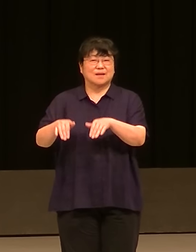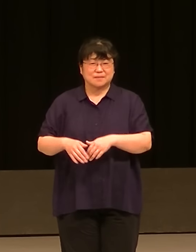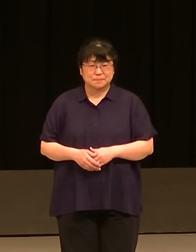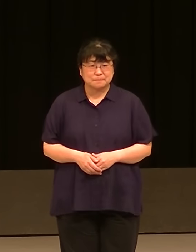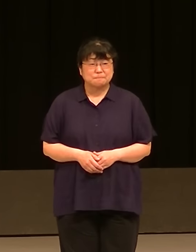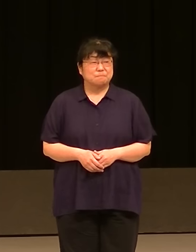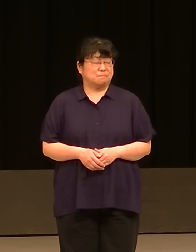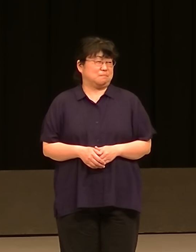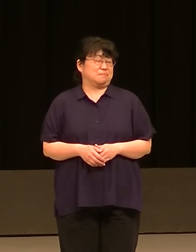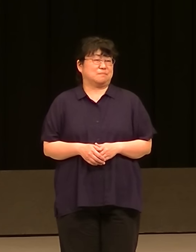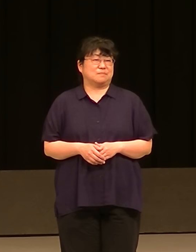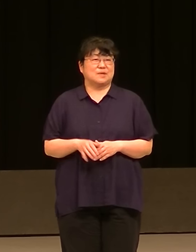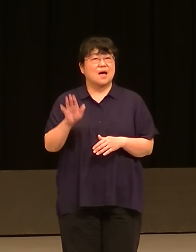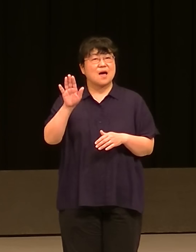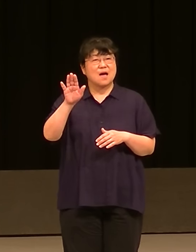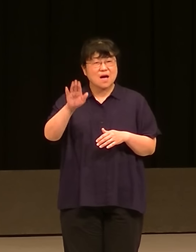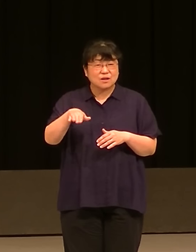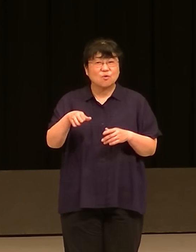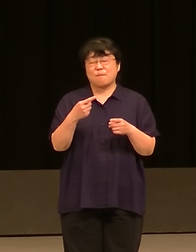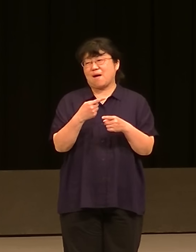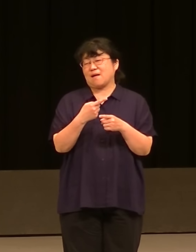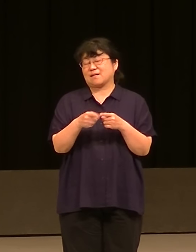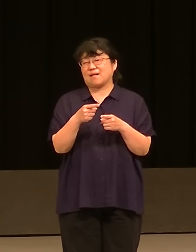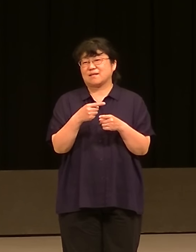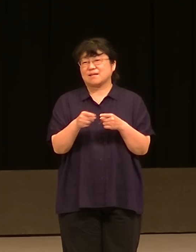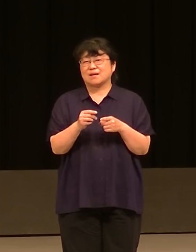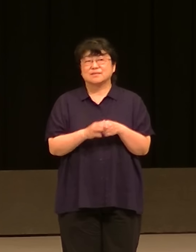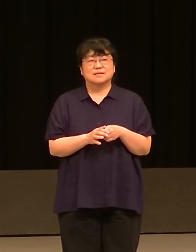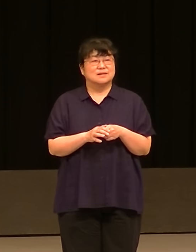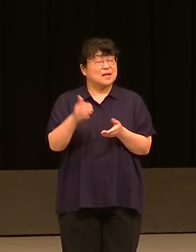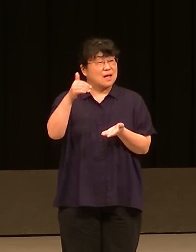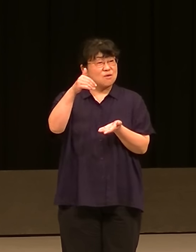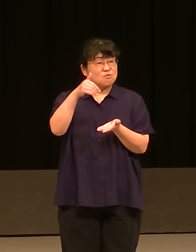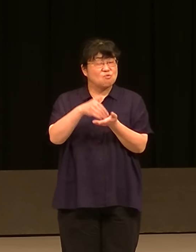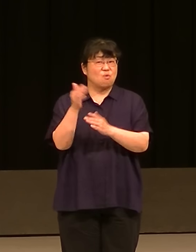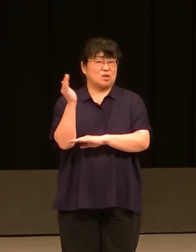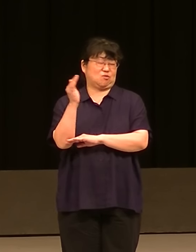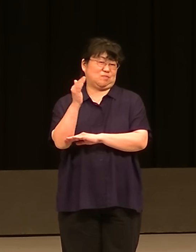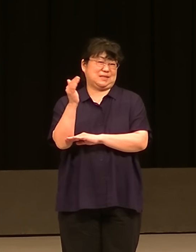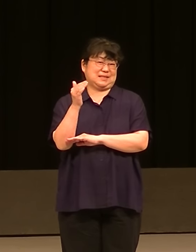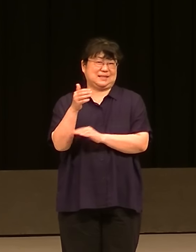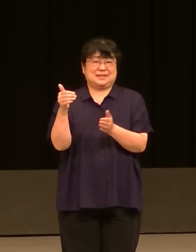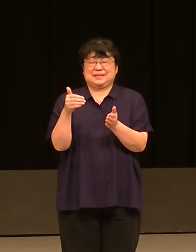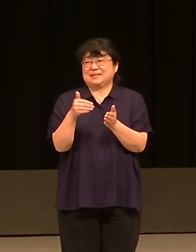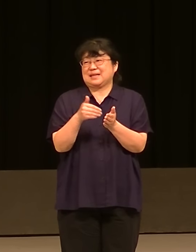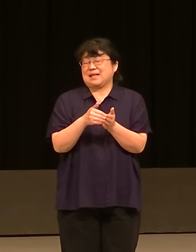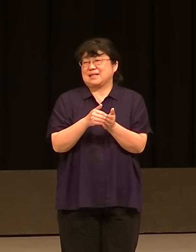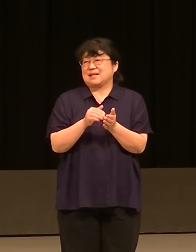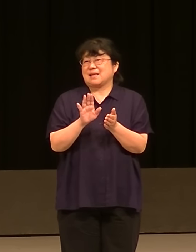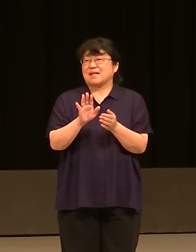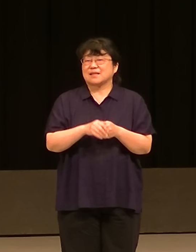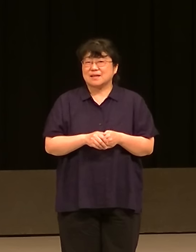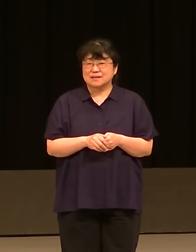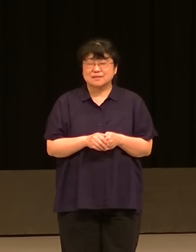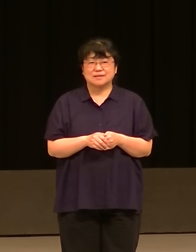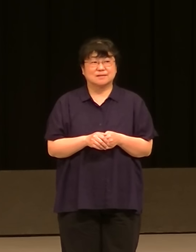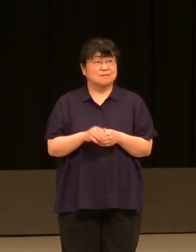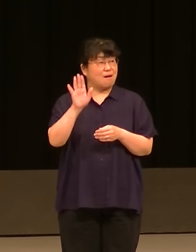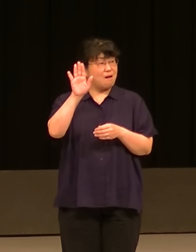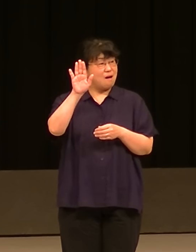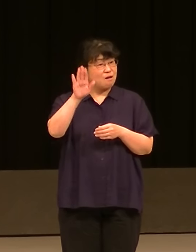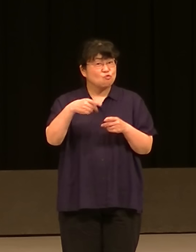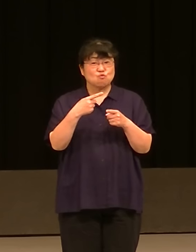でそうこうするうちに、まあ、だんだん最後の方に、スピーチは、まあ、まあ向かっていって、ですね、そう なるとだん